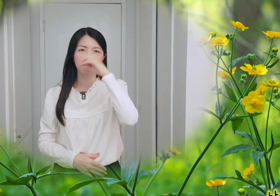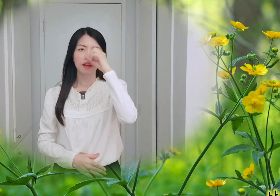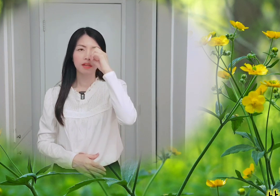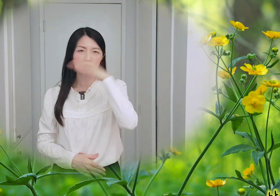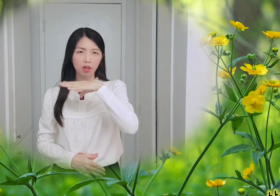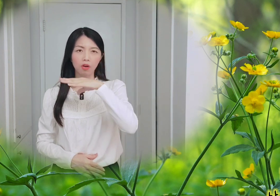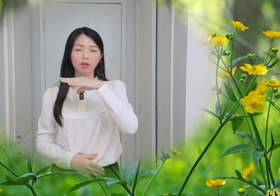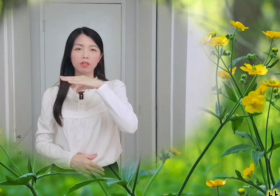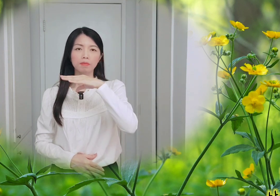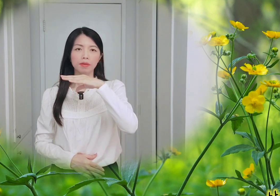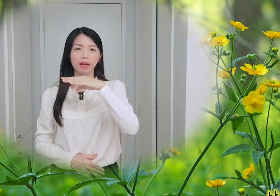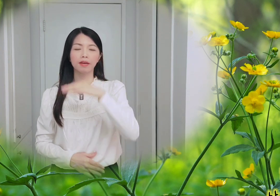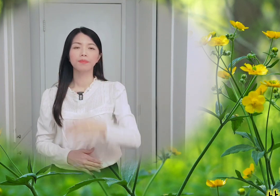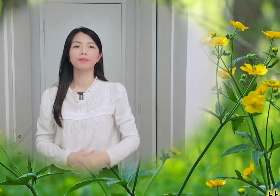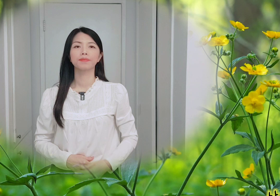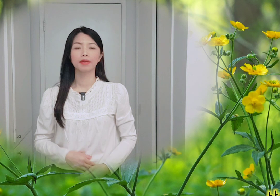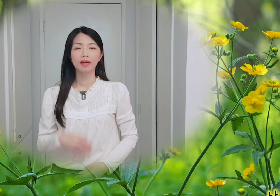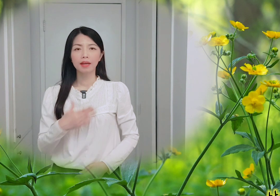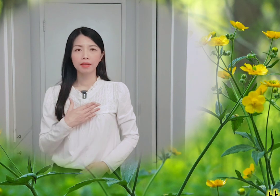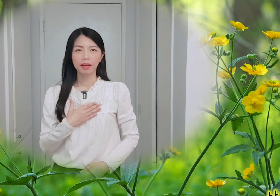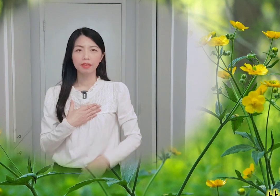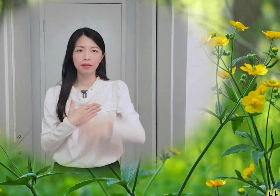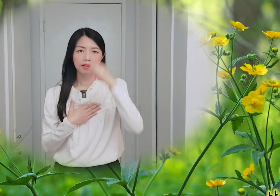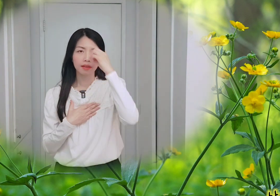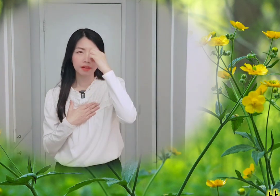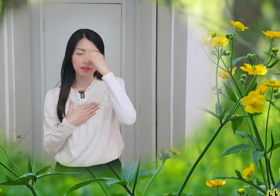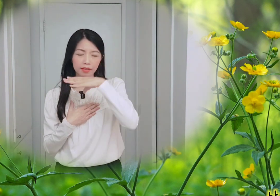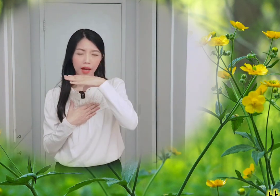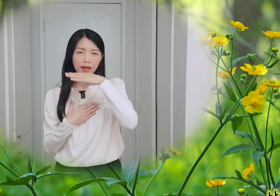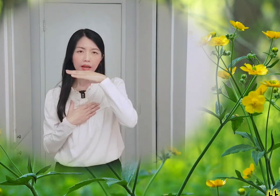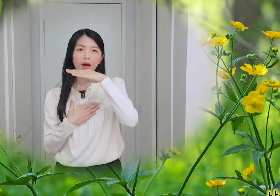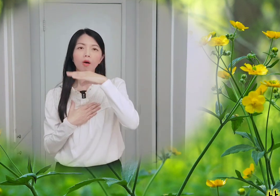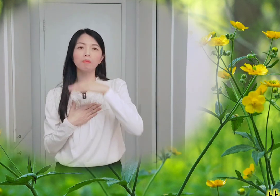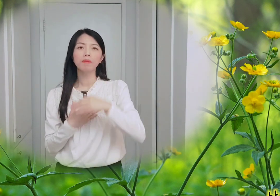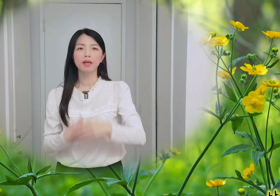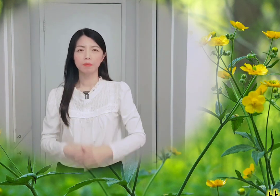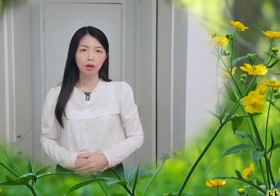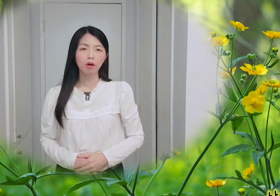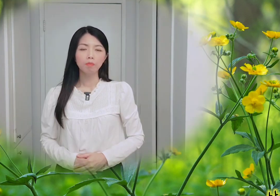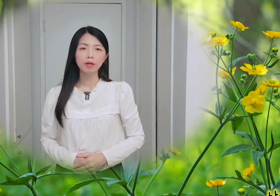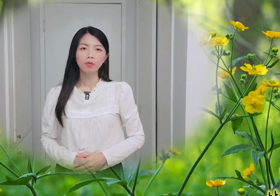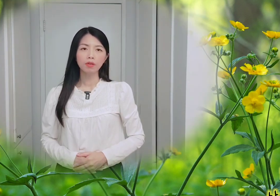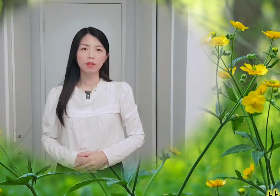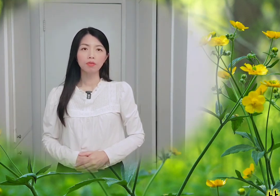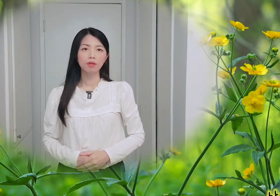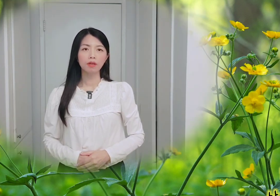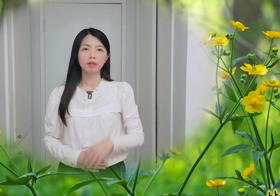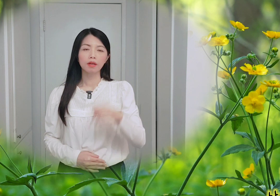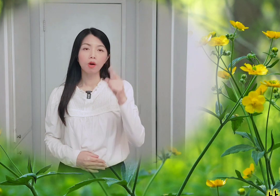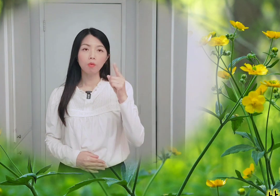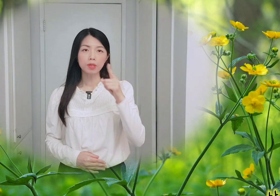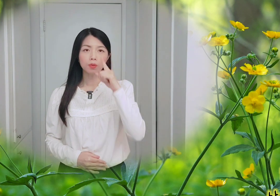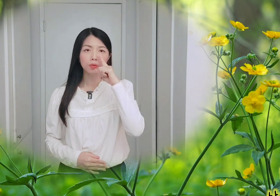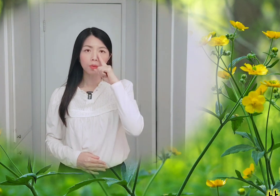그냥, 그저 이런 뜻입니다. 난 그냥 엄마일 뿐. 엄마라고 하는 뜻의